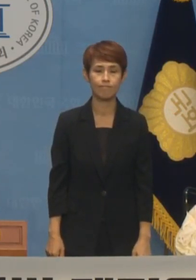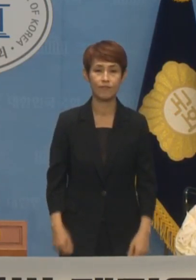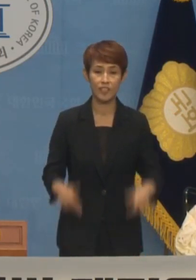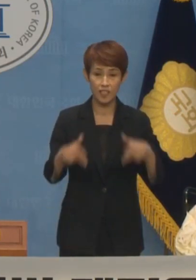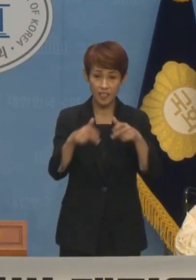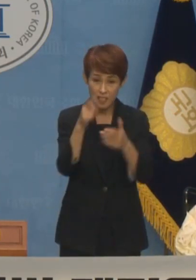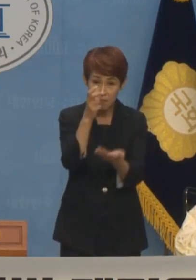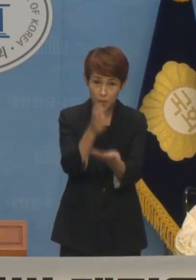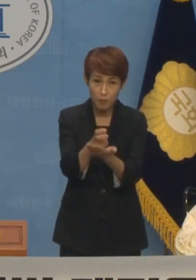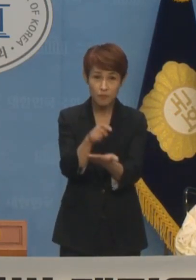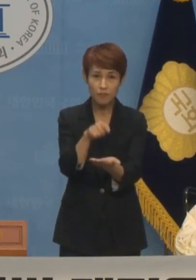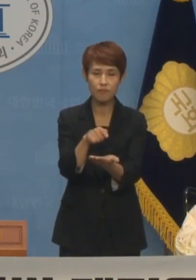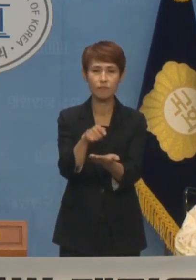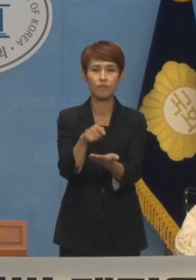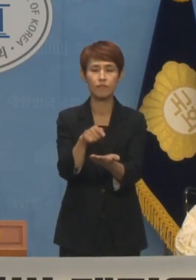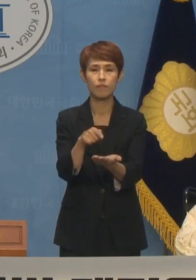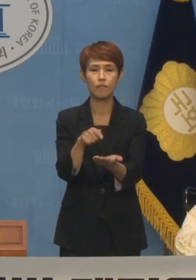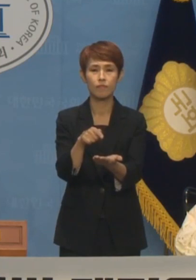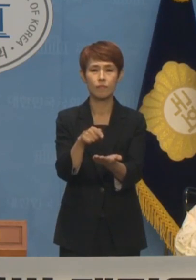장애인 권리 보장법은